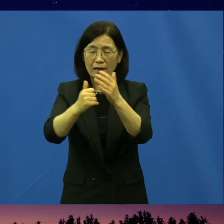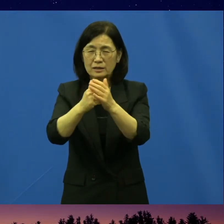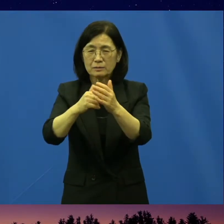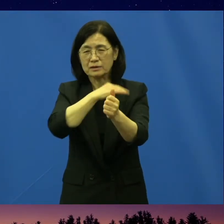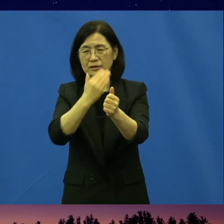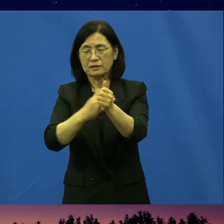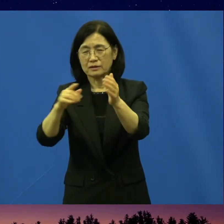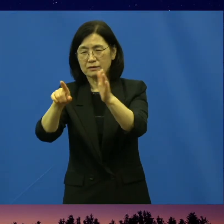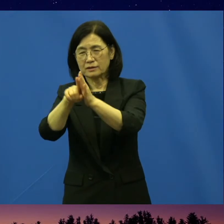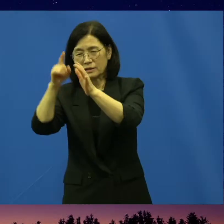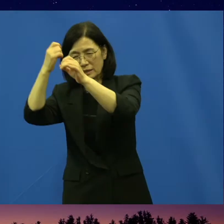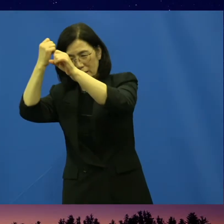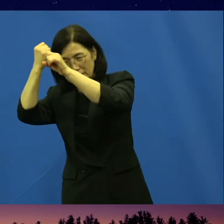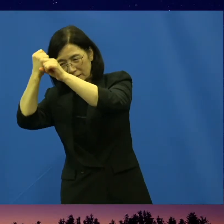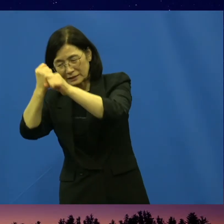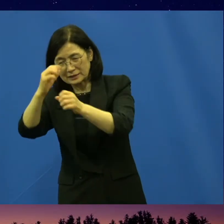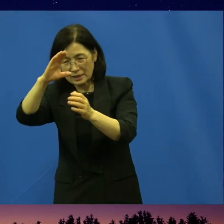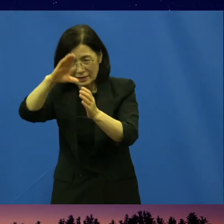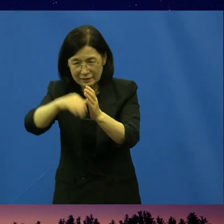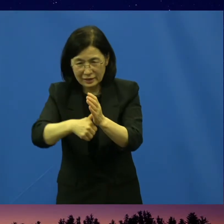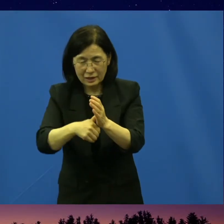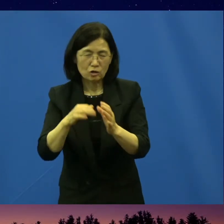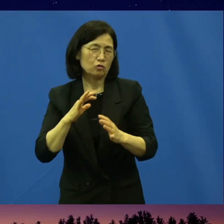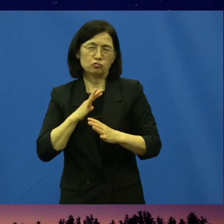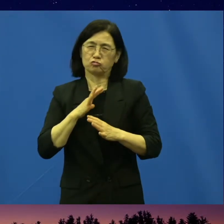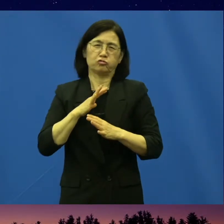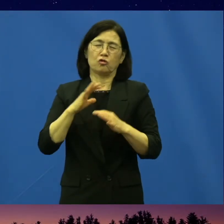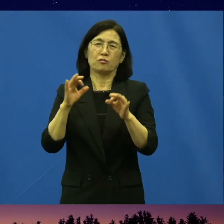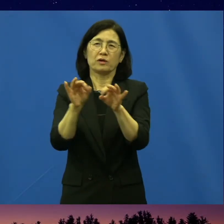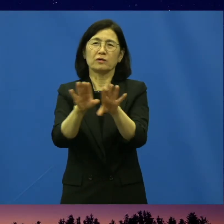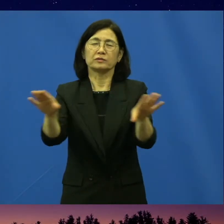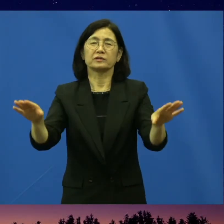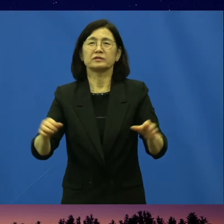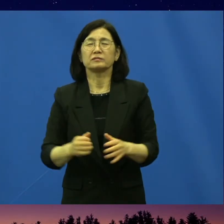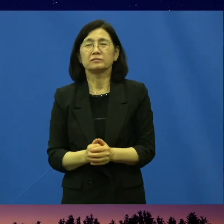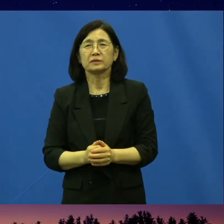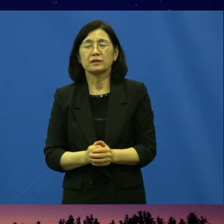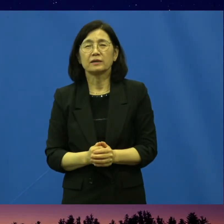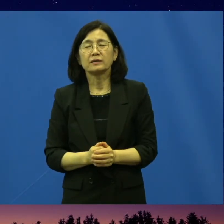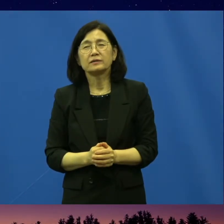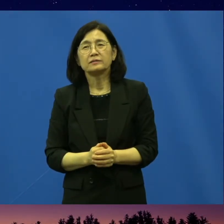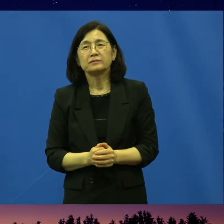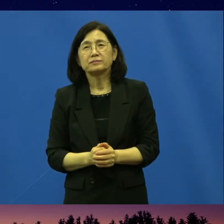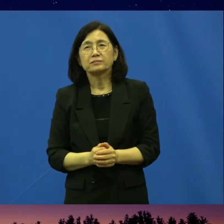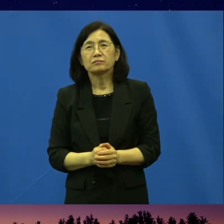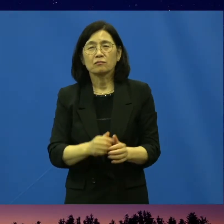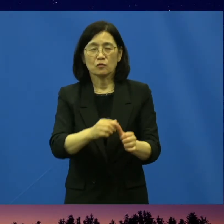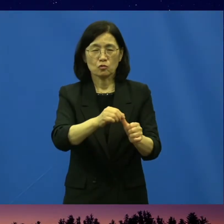곳이 없어요. 구원은 죽음의 두려움으로부터 자유하게 하는 것이죠.